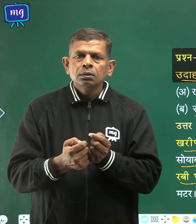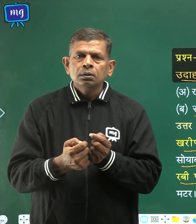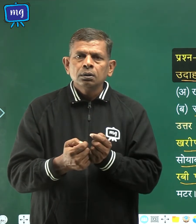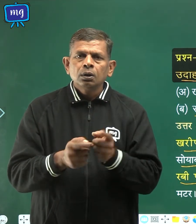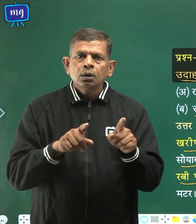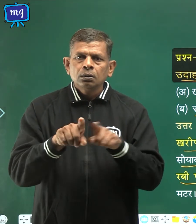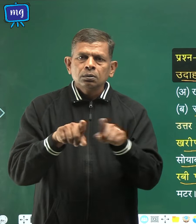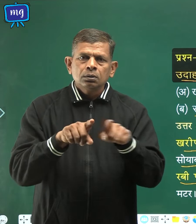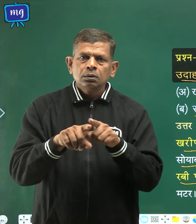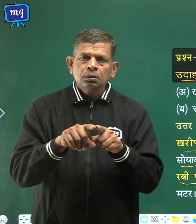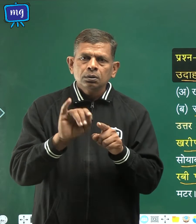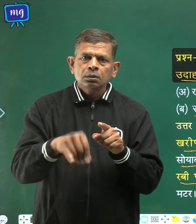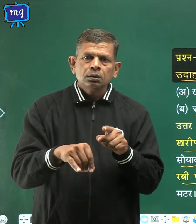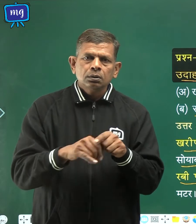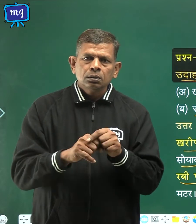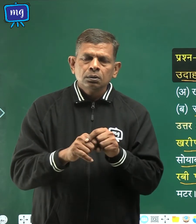उदाहरण है